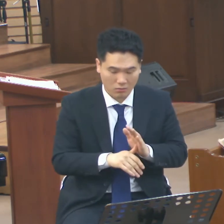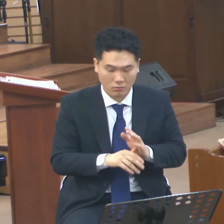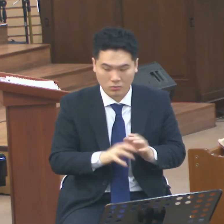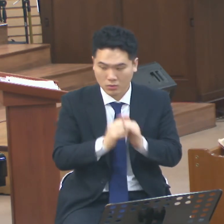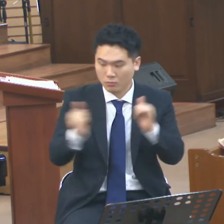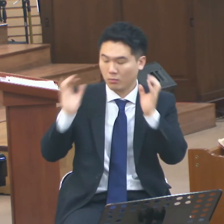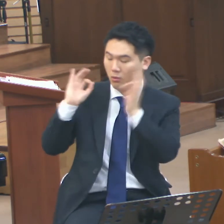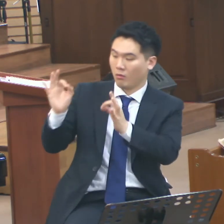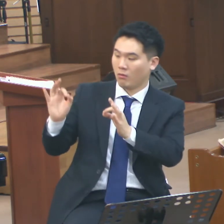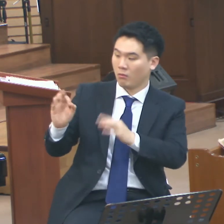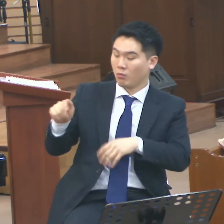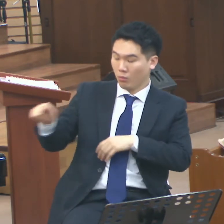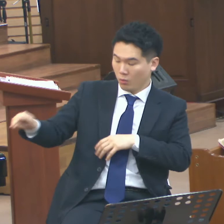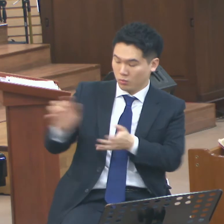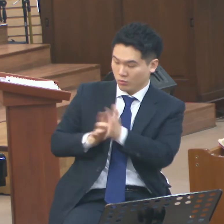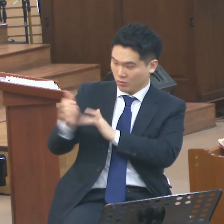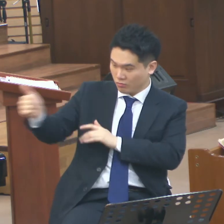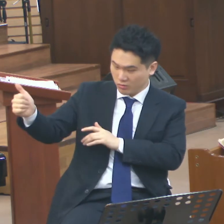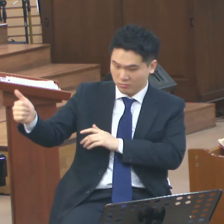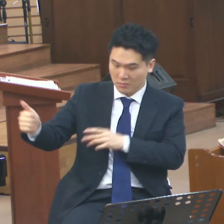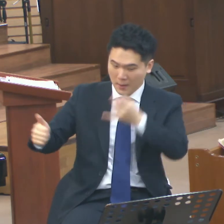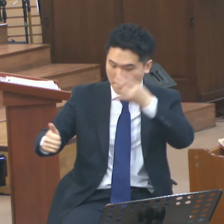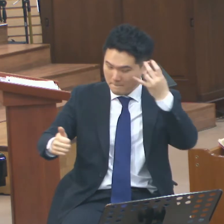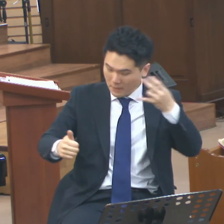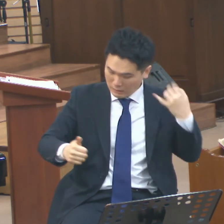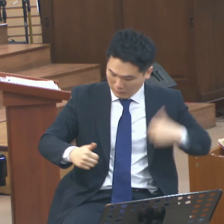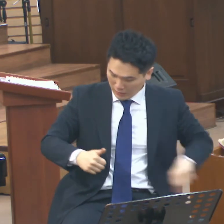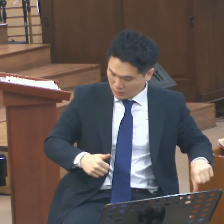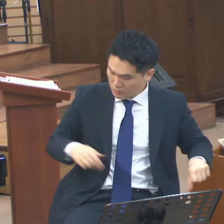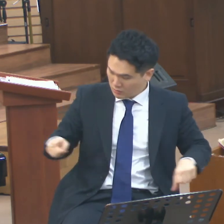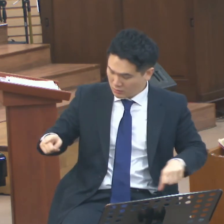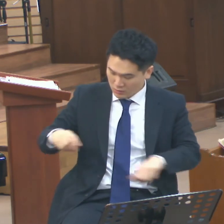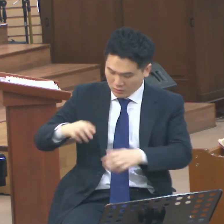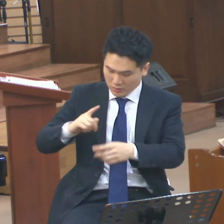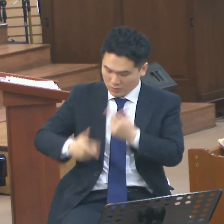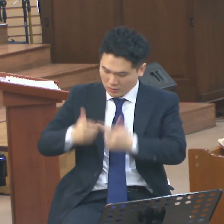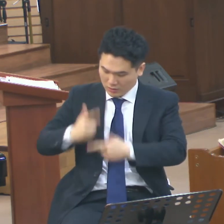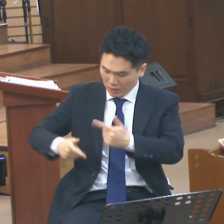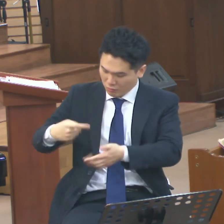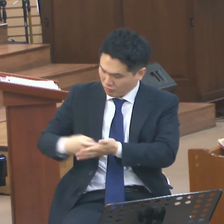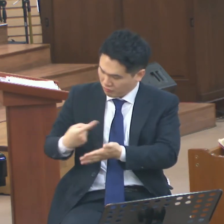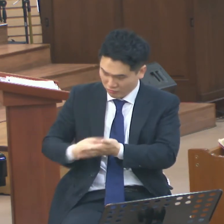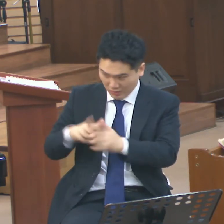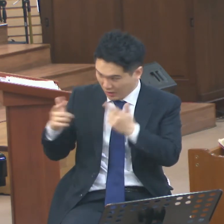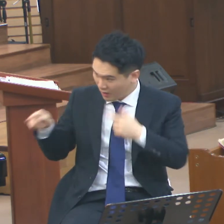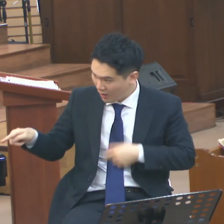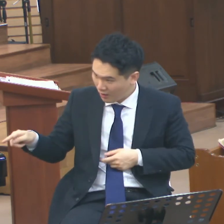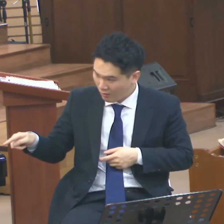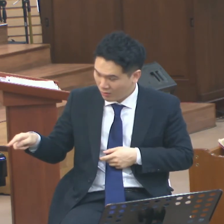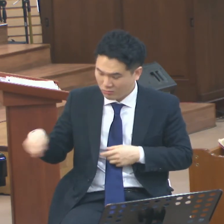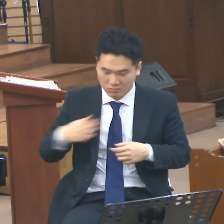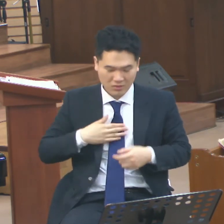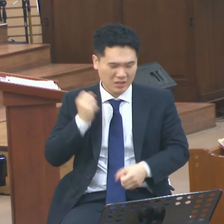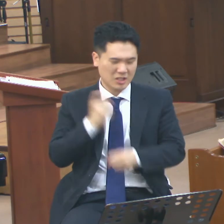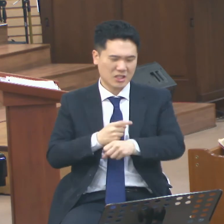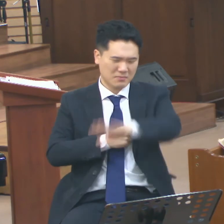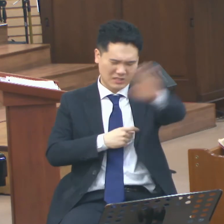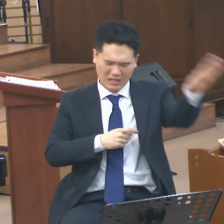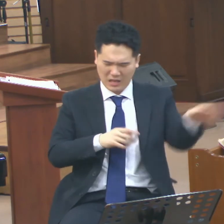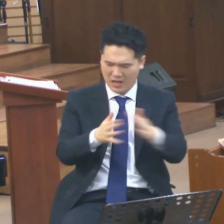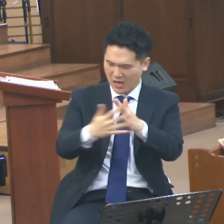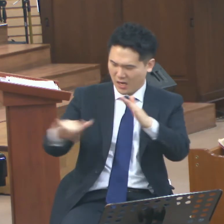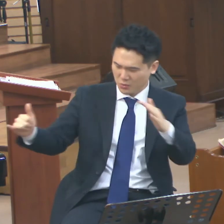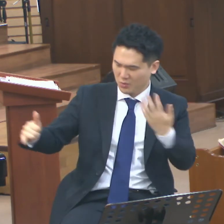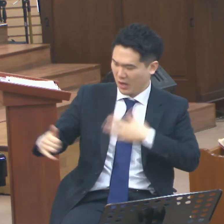아니야? 야고보, 요셉, 유다, 시몬, 동생들 이름이 우리가 다 아는데 지가 어디 와서 큰 소리를 쳐? 이렇게 얘기를 한 거예요. 여기